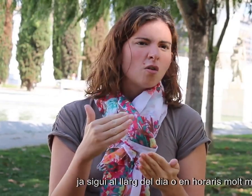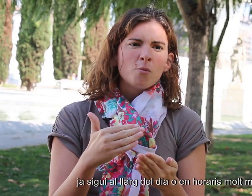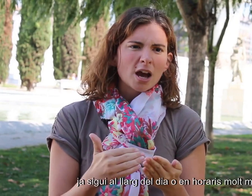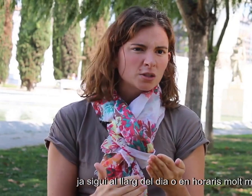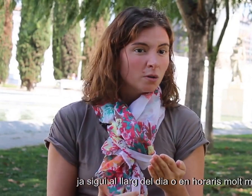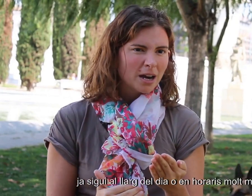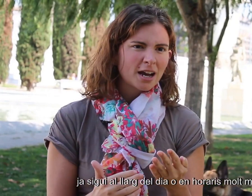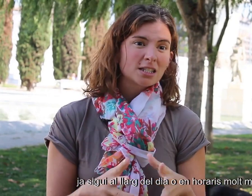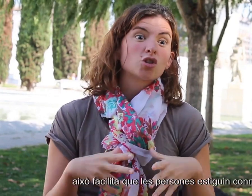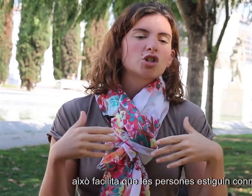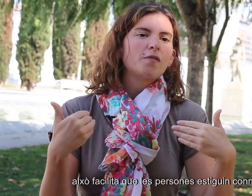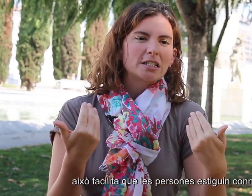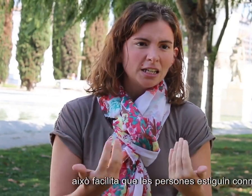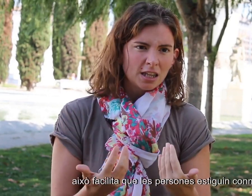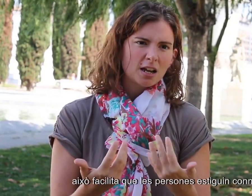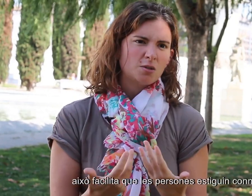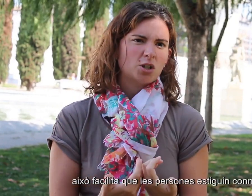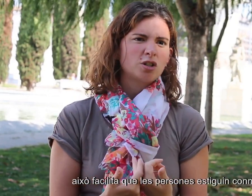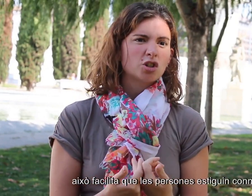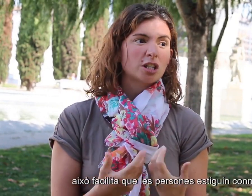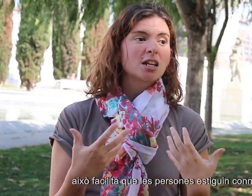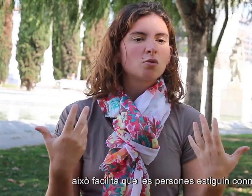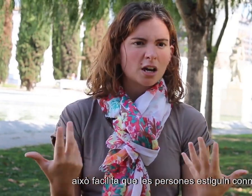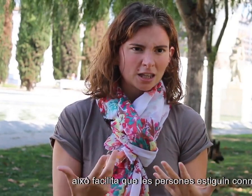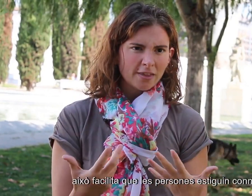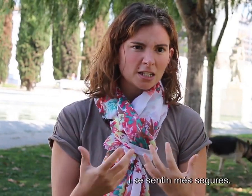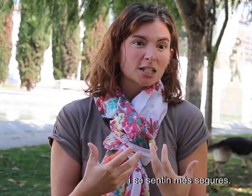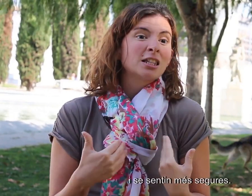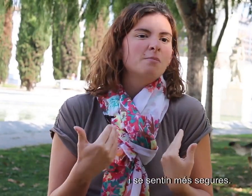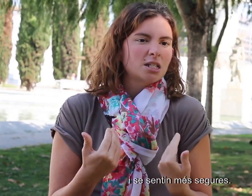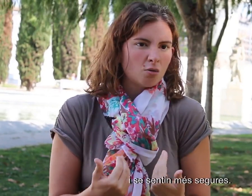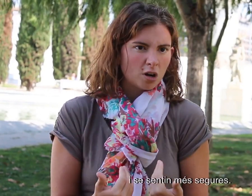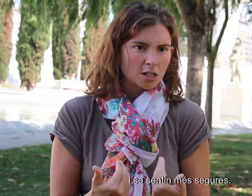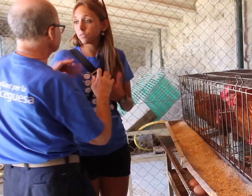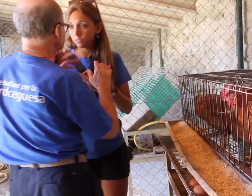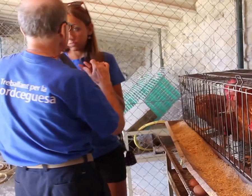amb horaris molt marcats, tot això facilita que les persones estiguin connectades i se sentin més segures.